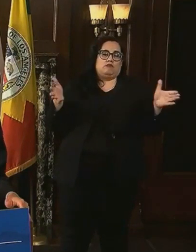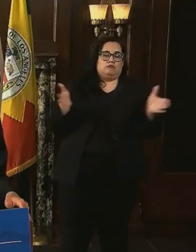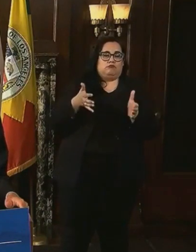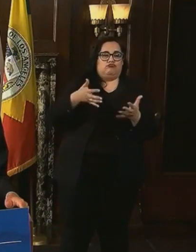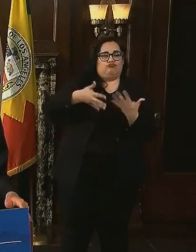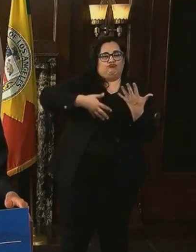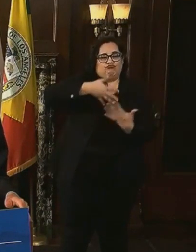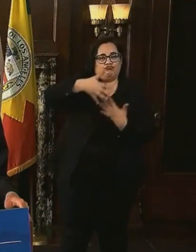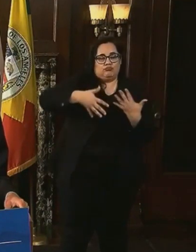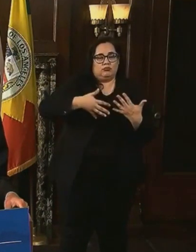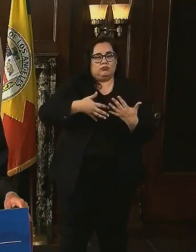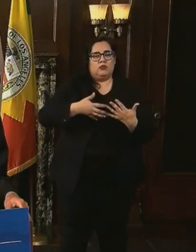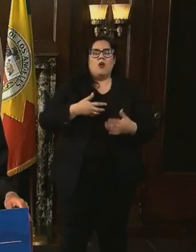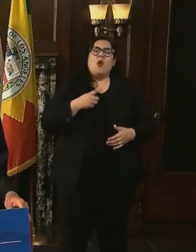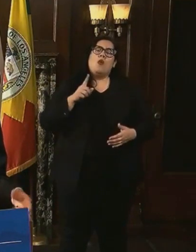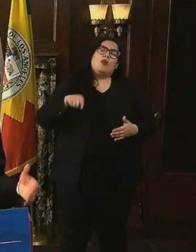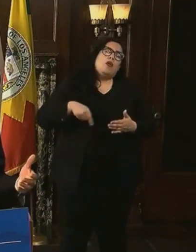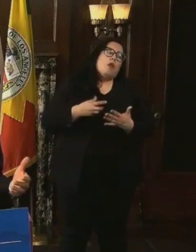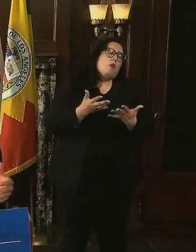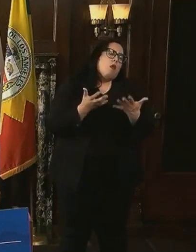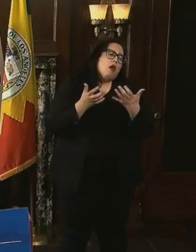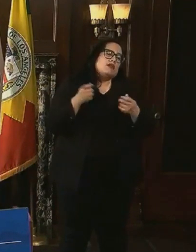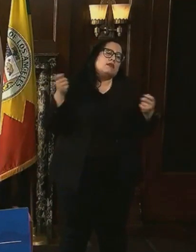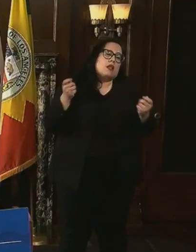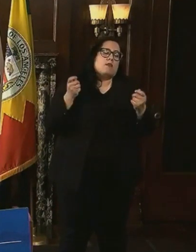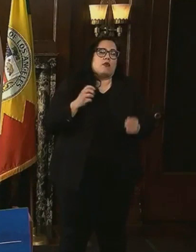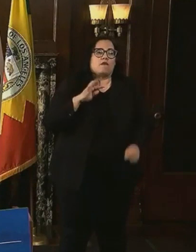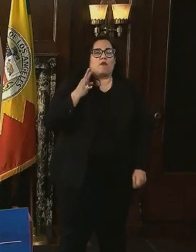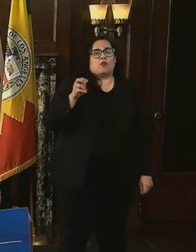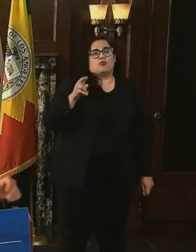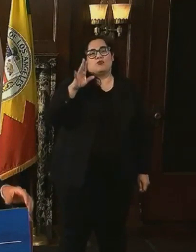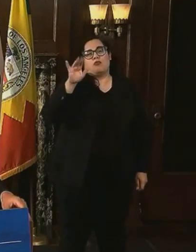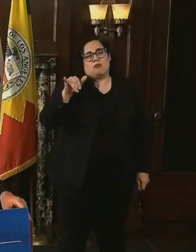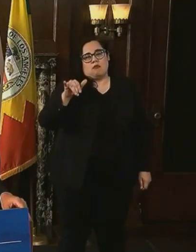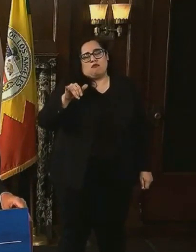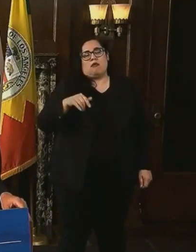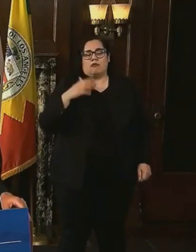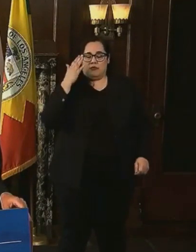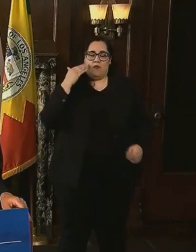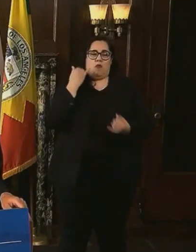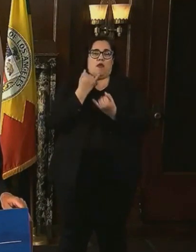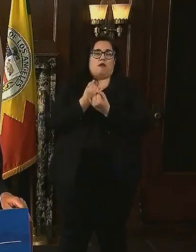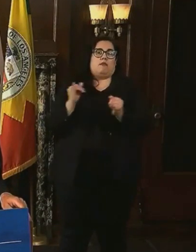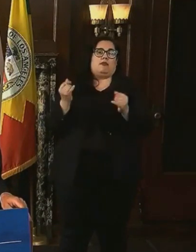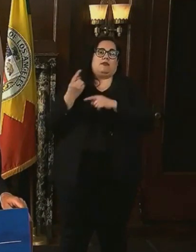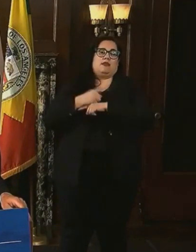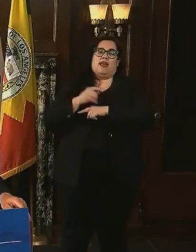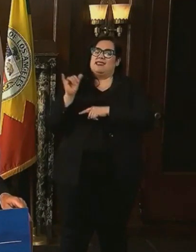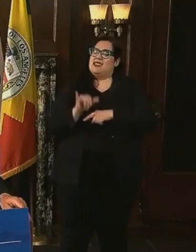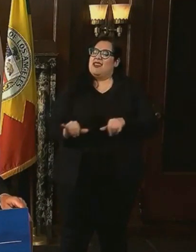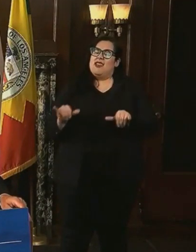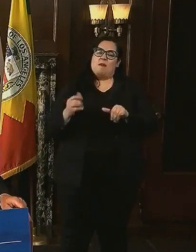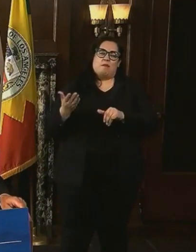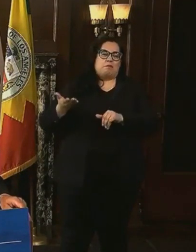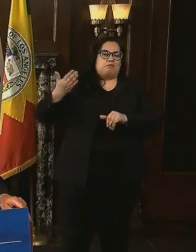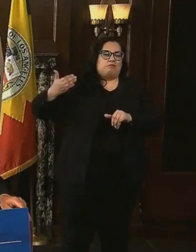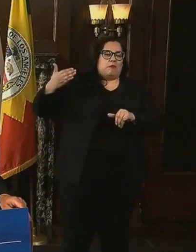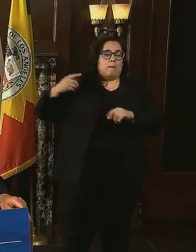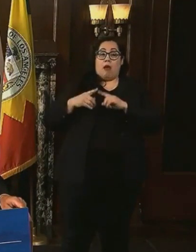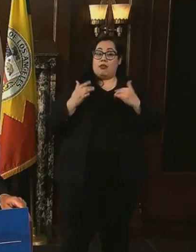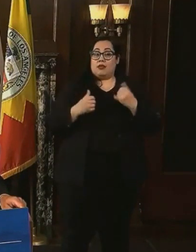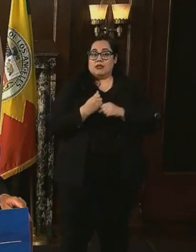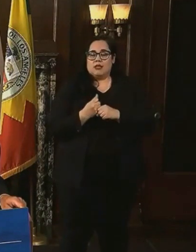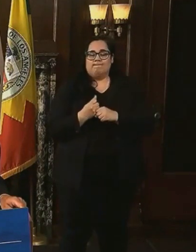todos quisiéramos celebrar el 4 de julio día de dependencia como antes pero este año tenemos